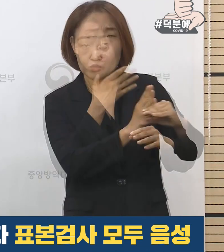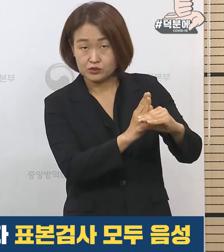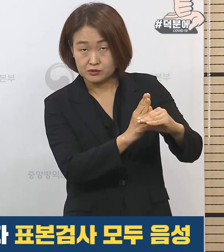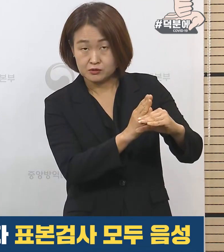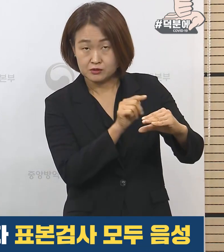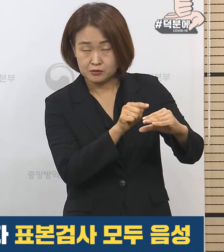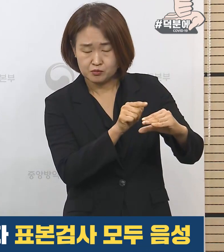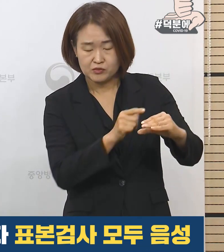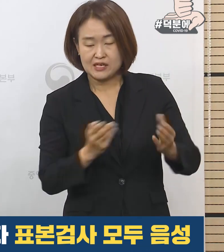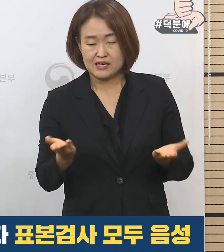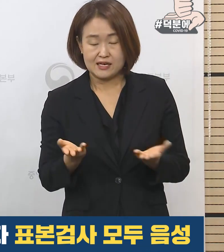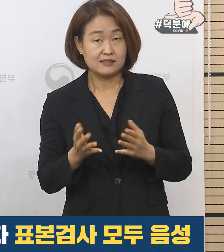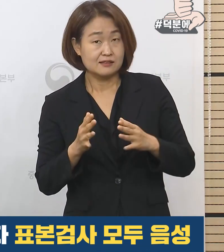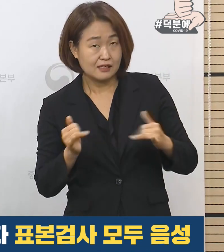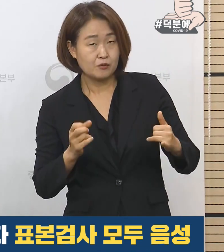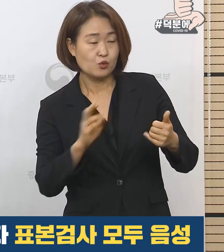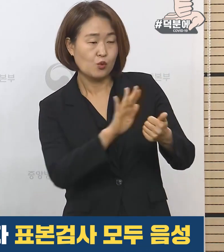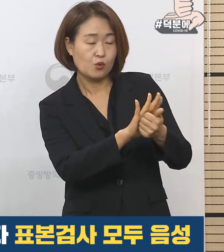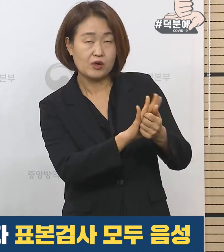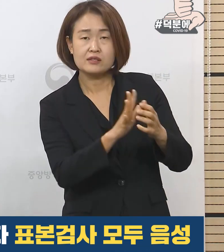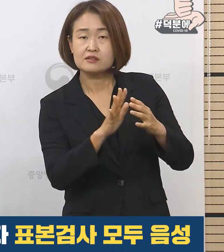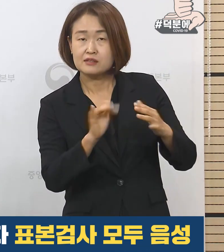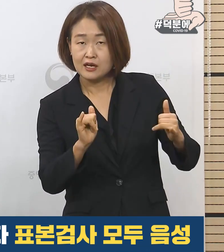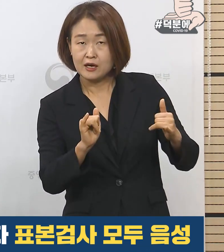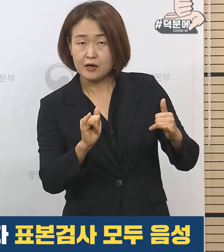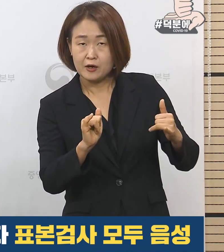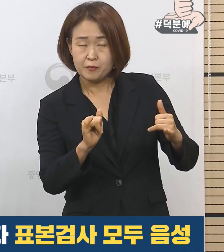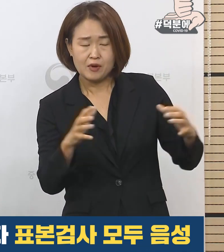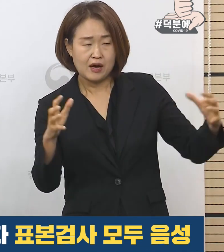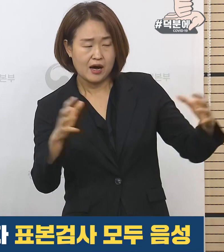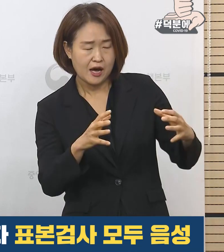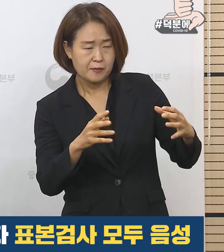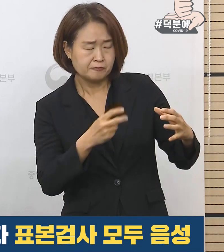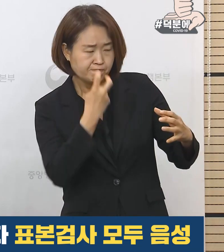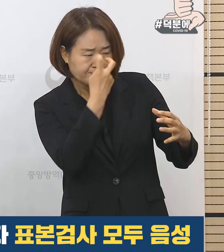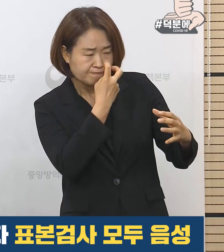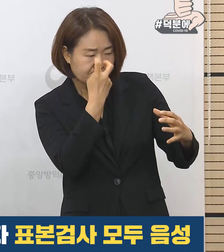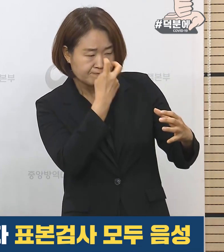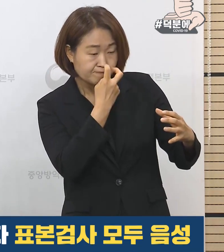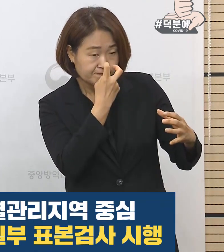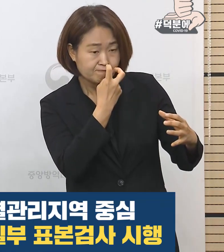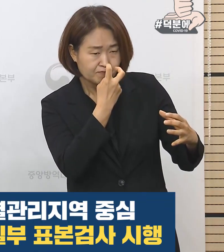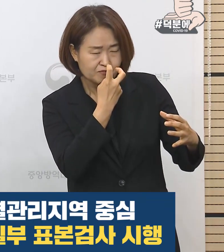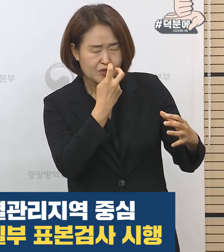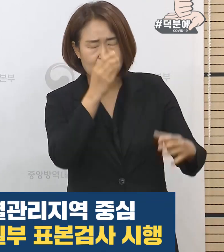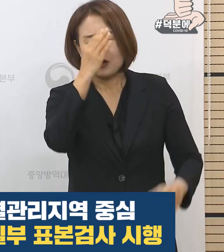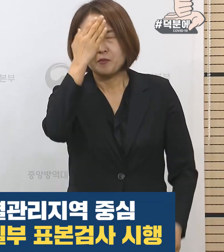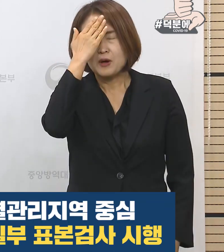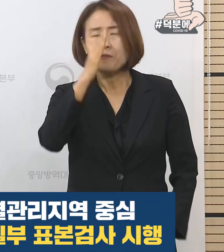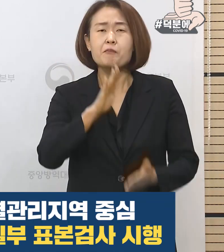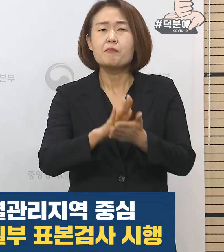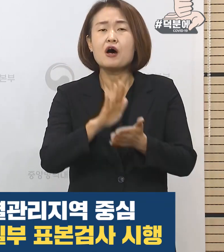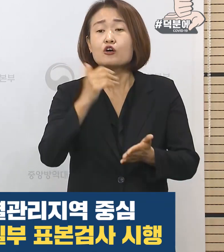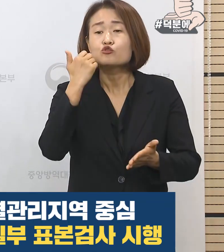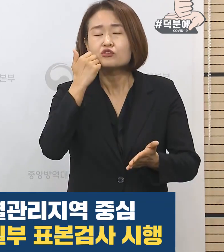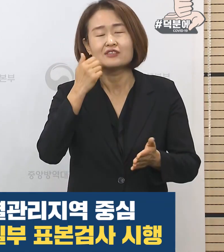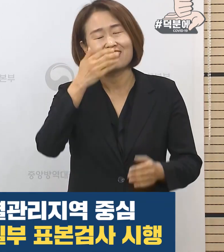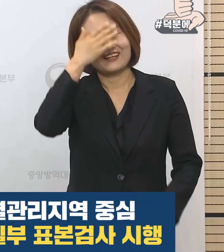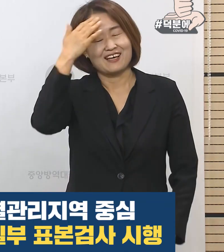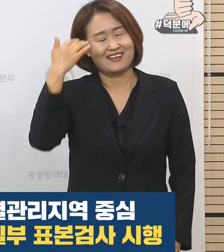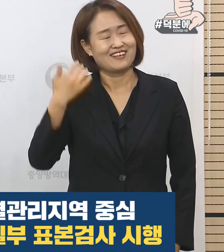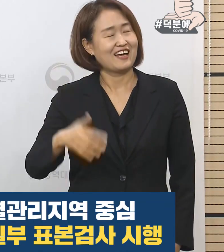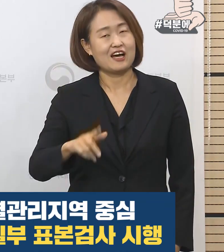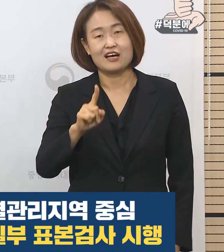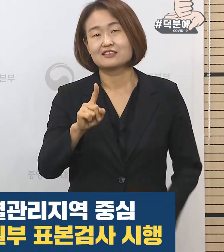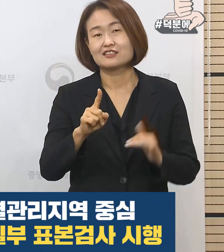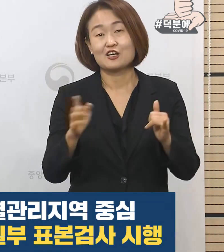등 일단 검사 결과에서는 다행히도 양성자가 한 명도 나오지는 않았습니다. 이미 저희가 특정한 종교